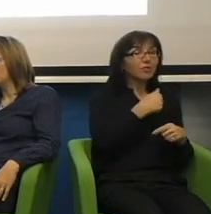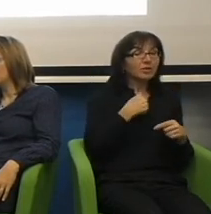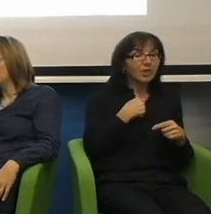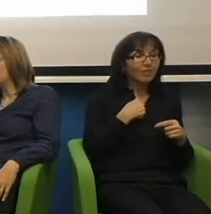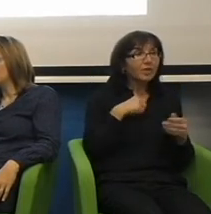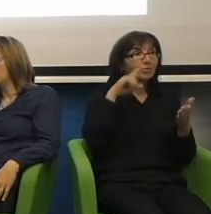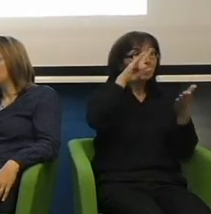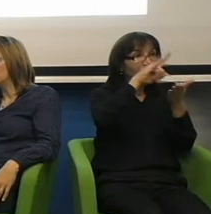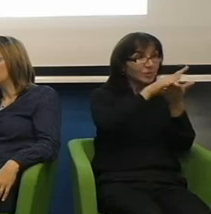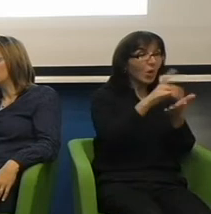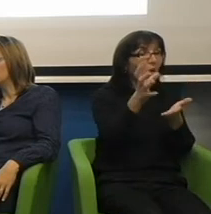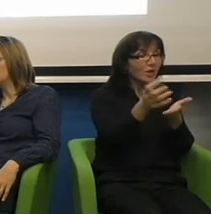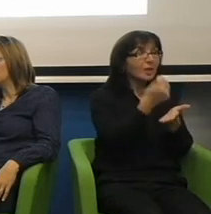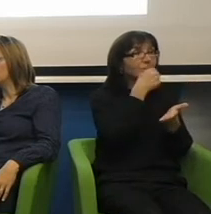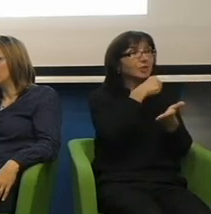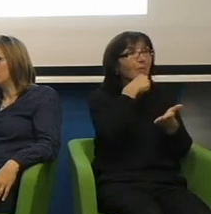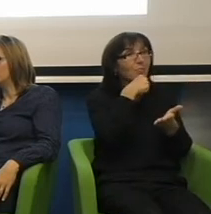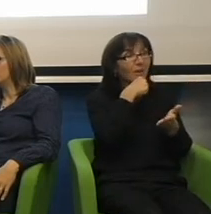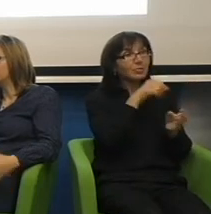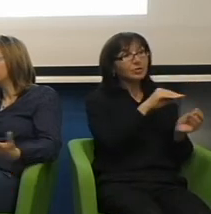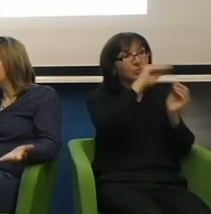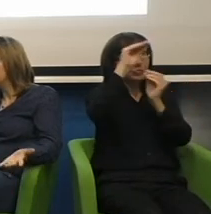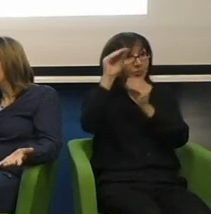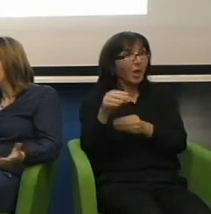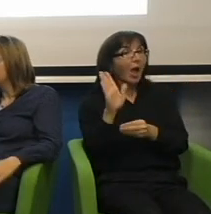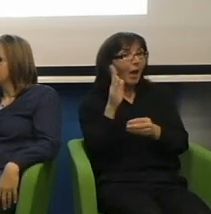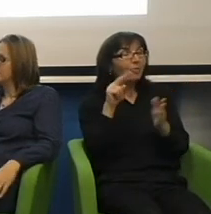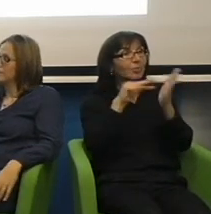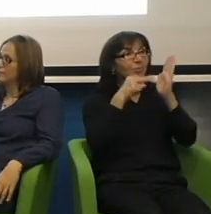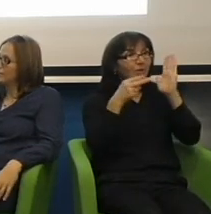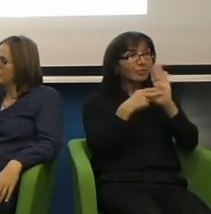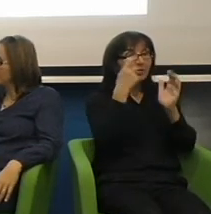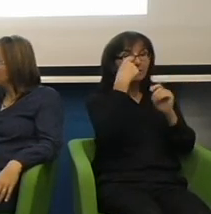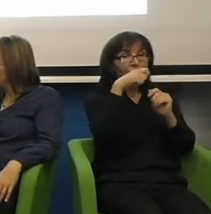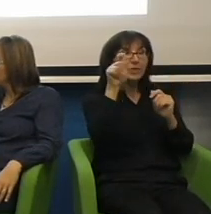Ukrainę, do rodzeństwa Anny.